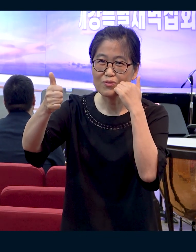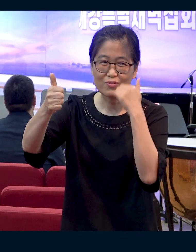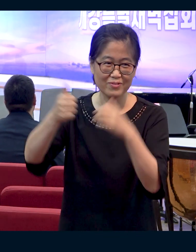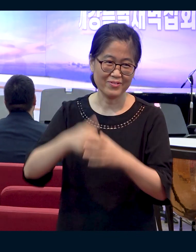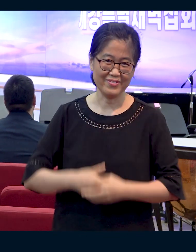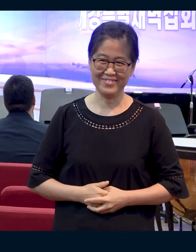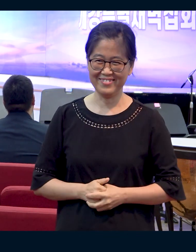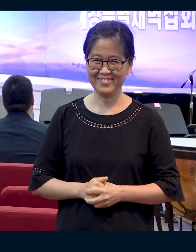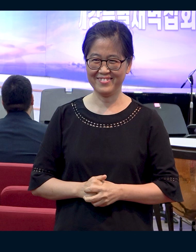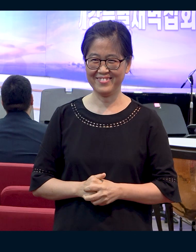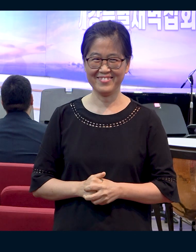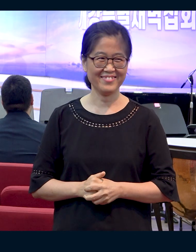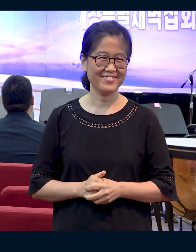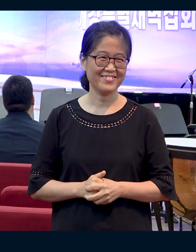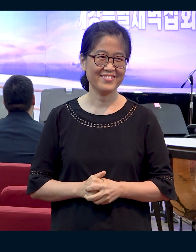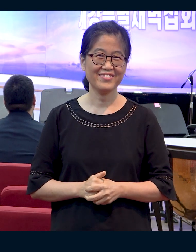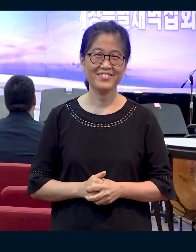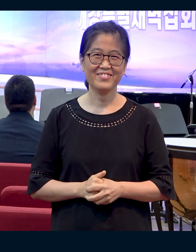존경스러운가?